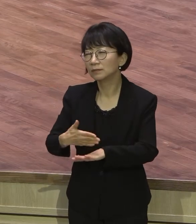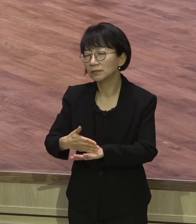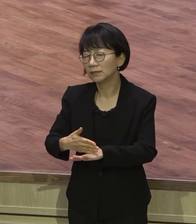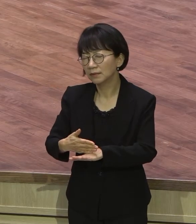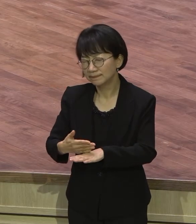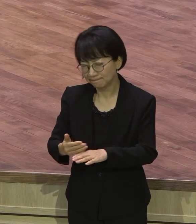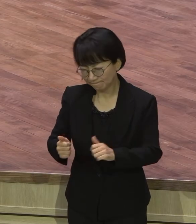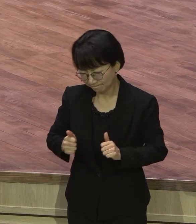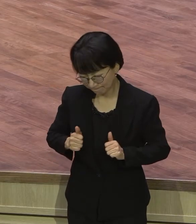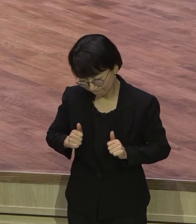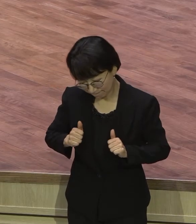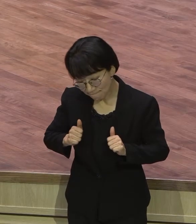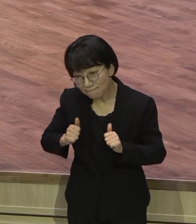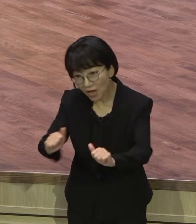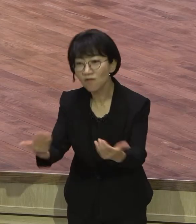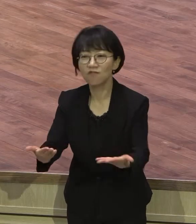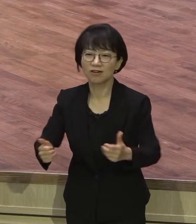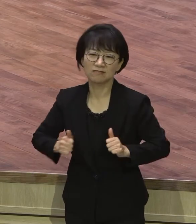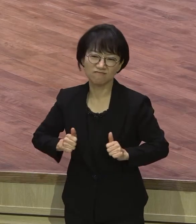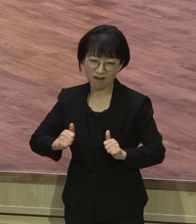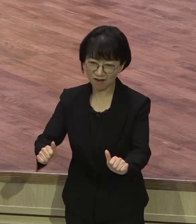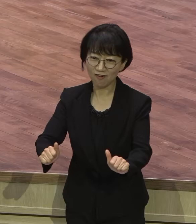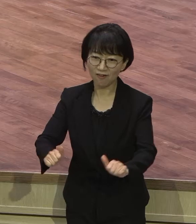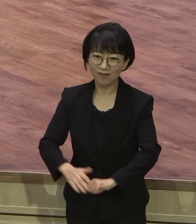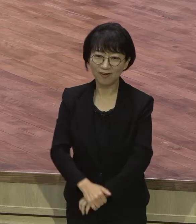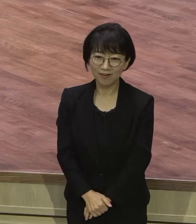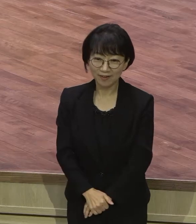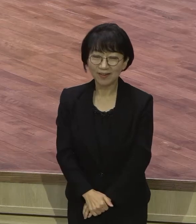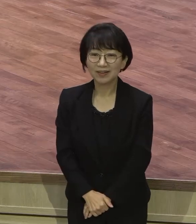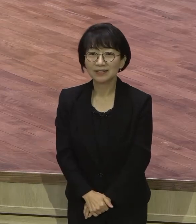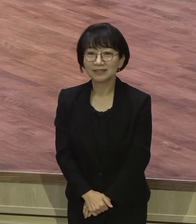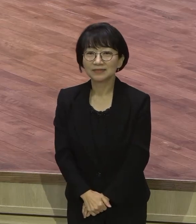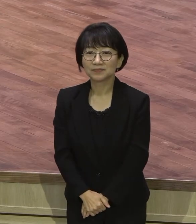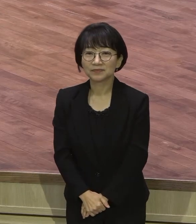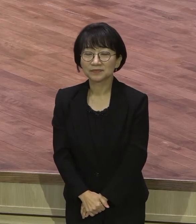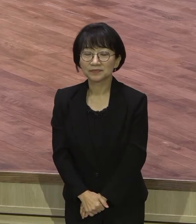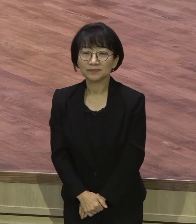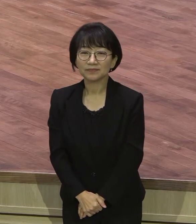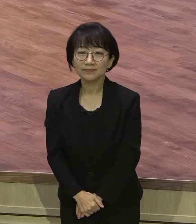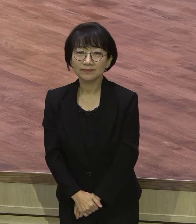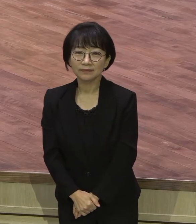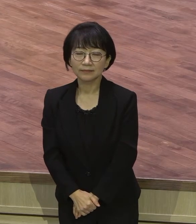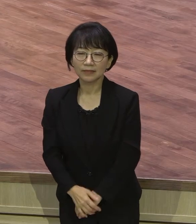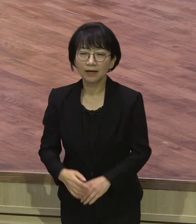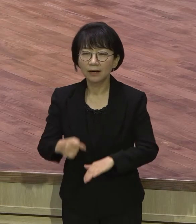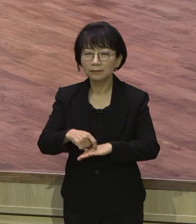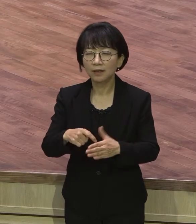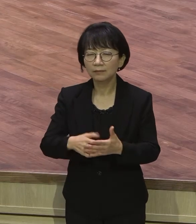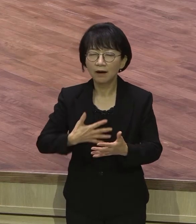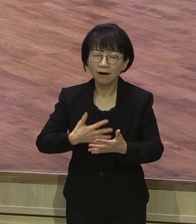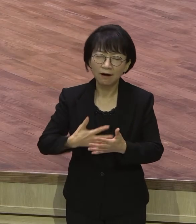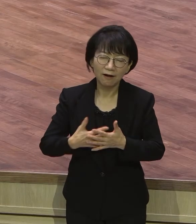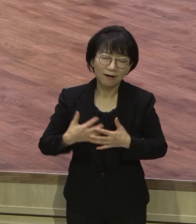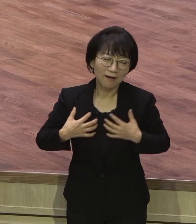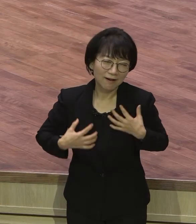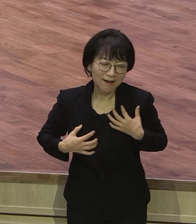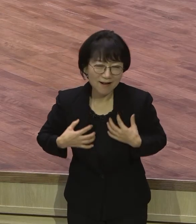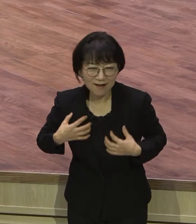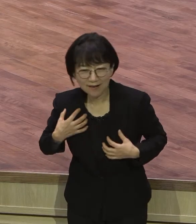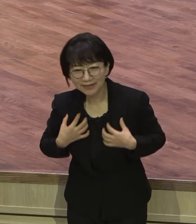충만해서 가슴이 벅차지요.